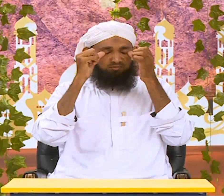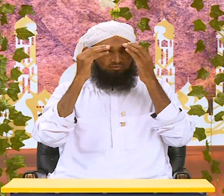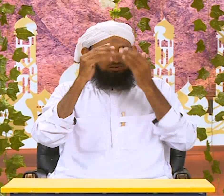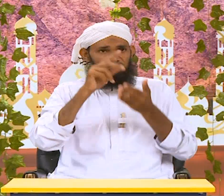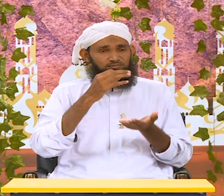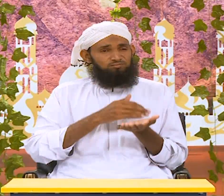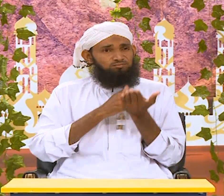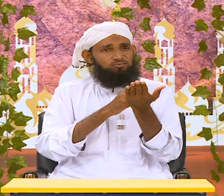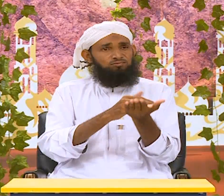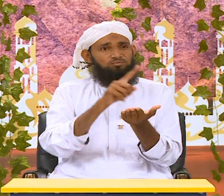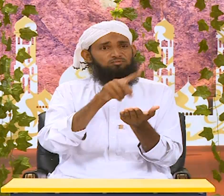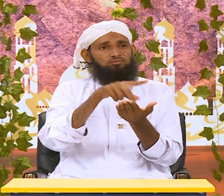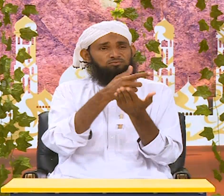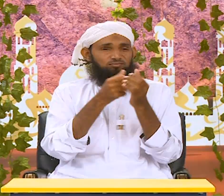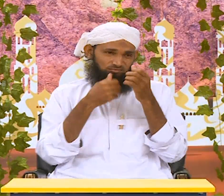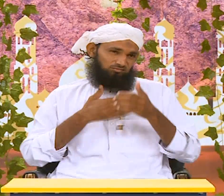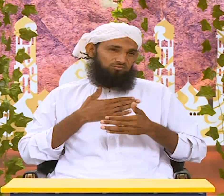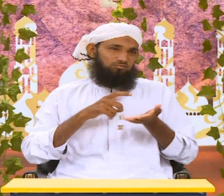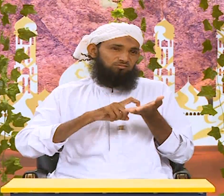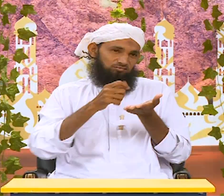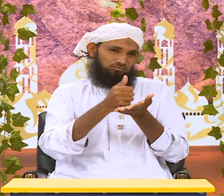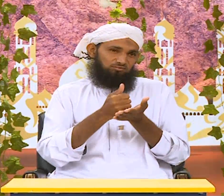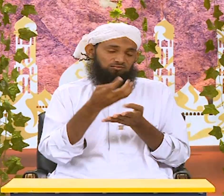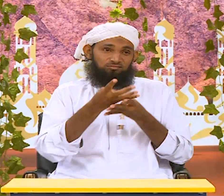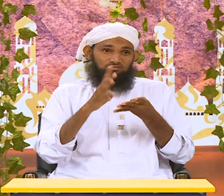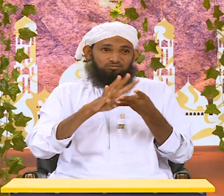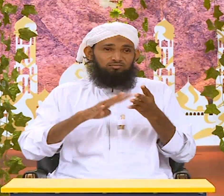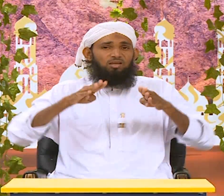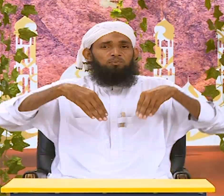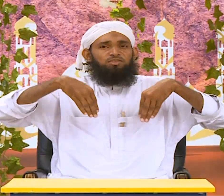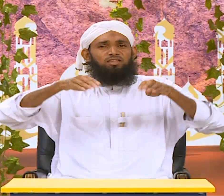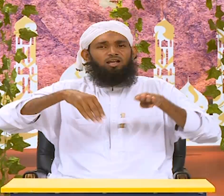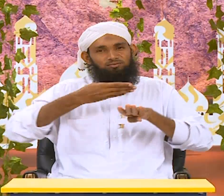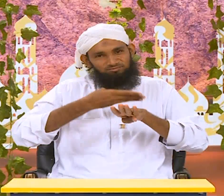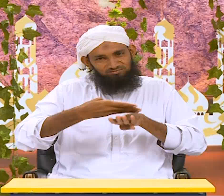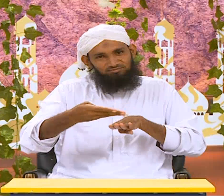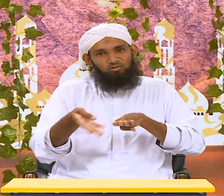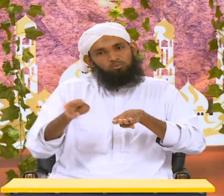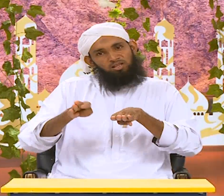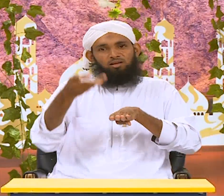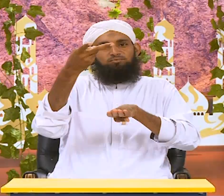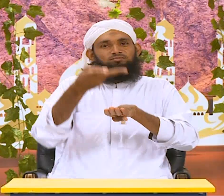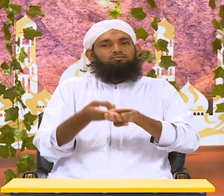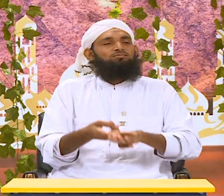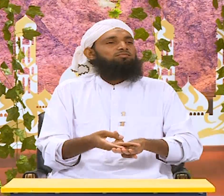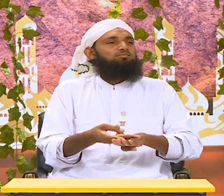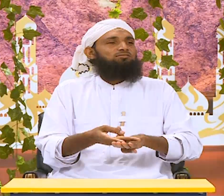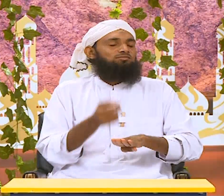وآلہ وصحبہ وسلم، ہمیں اجازت دیجیے اس چٹائی پر کوئی بستر بچھا دیا کریں تاکہ آپ سکون سے آرام فرما ہو سکیں۔ یہ سن